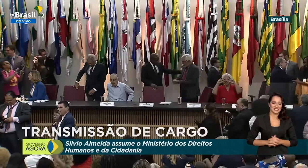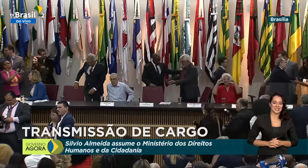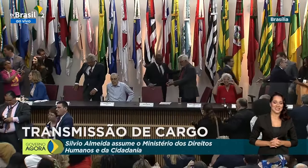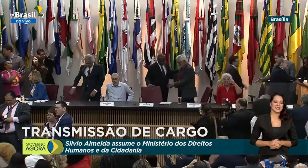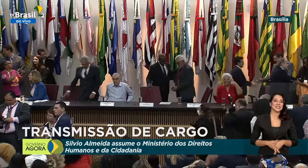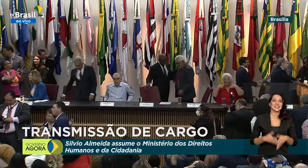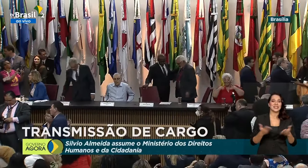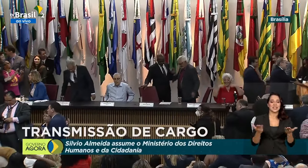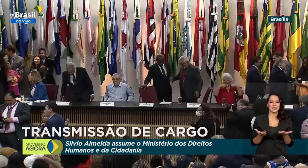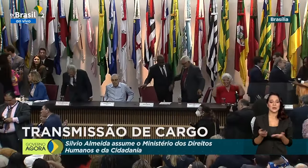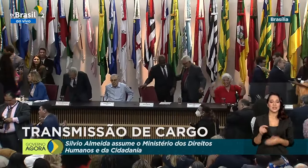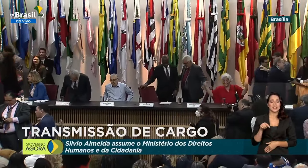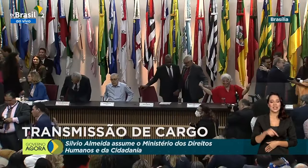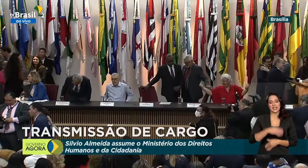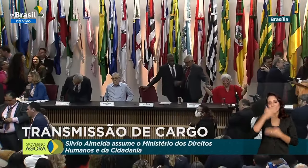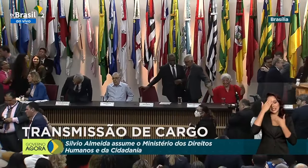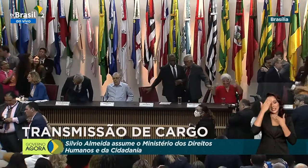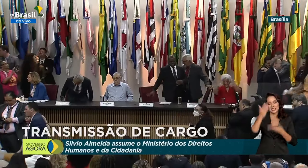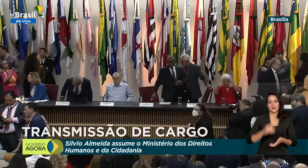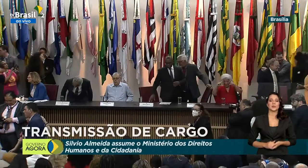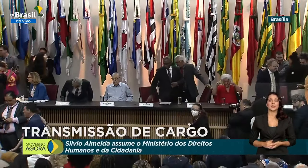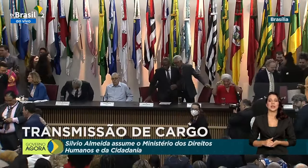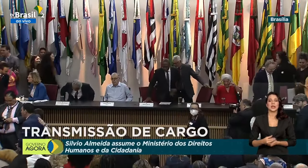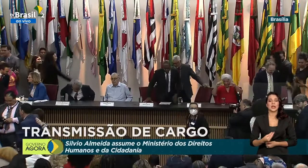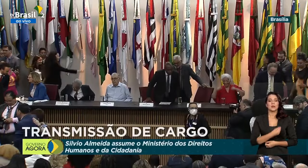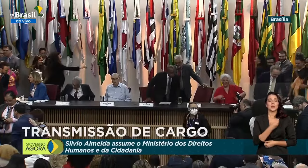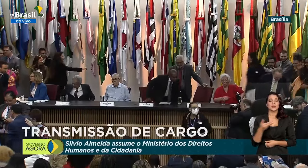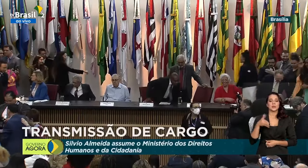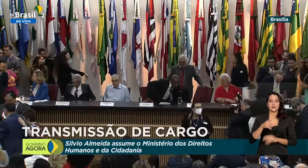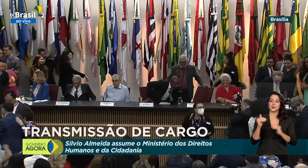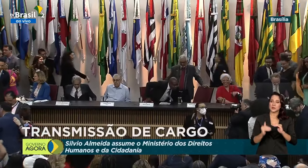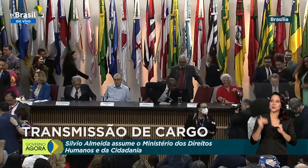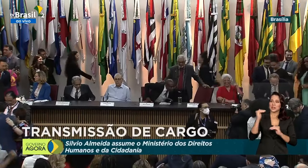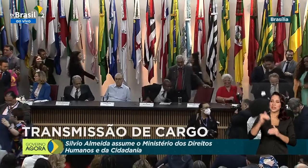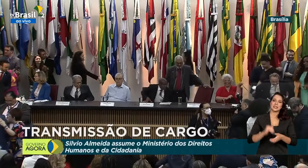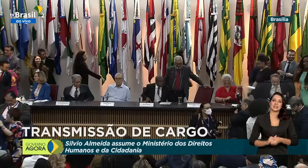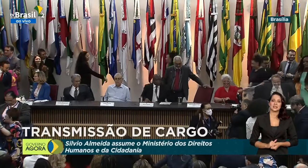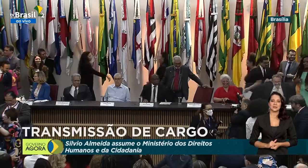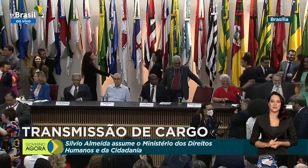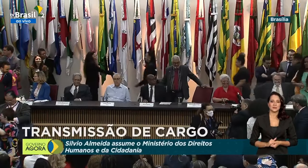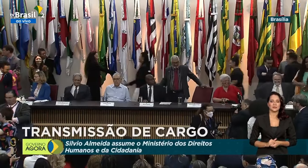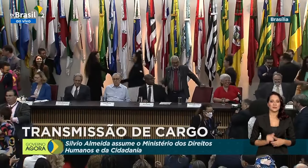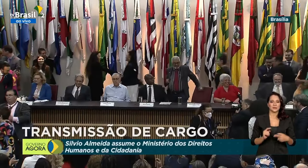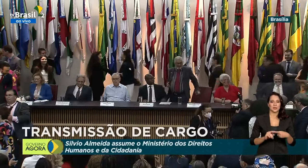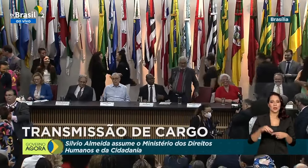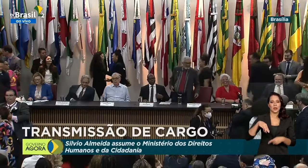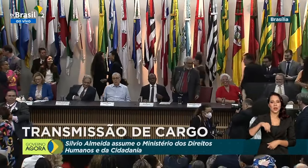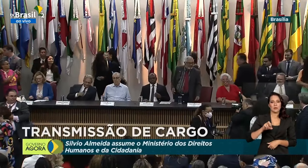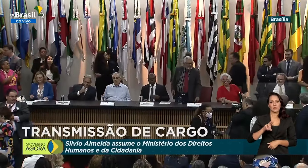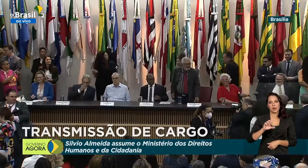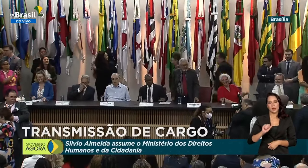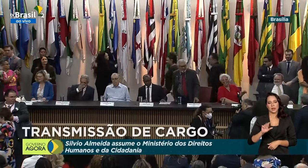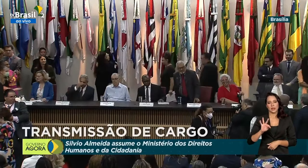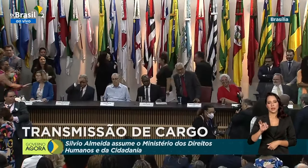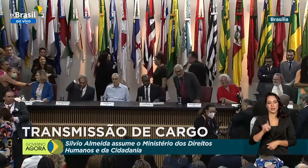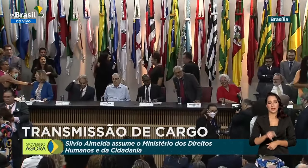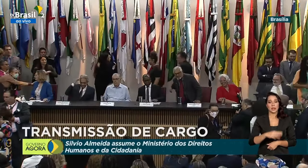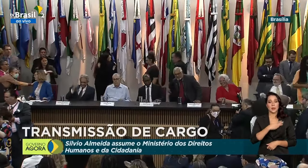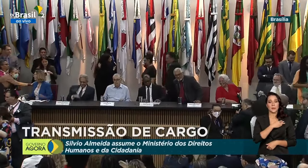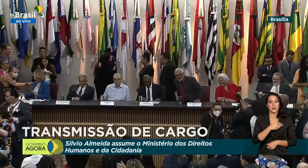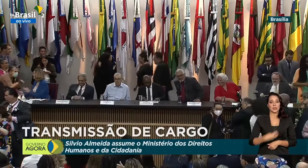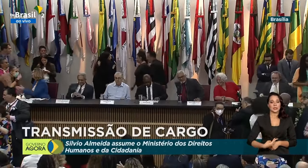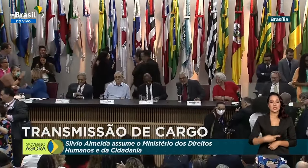registramos e agradecemos a presença das seguintes autoridades Maria Teresa ministra